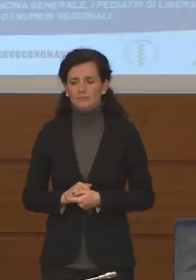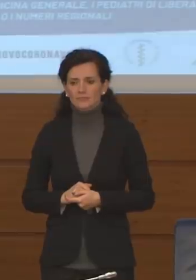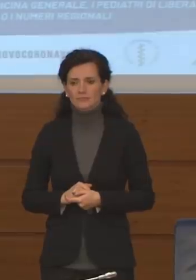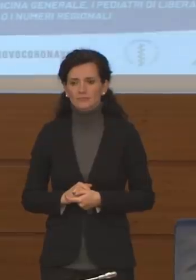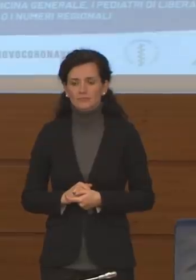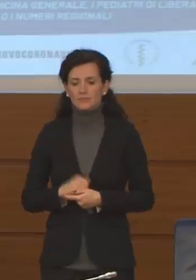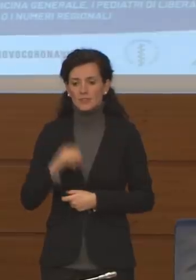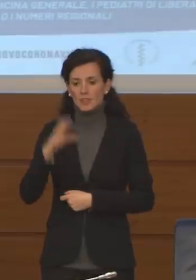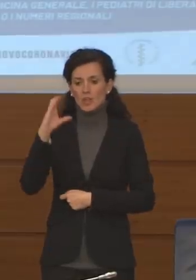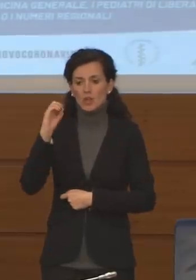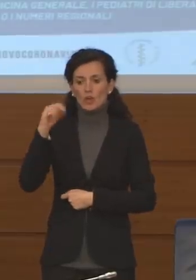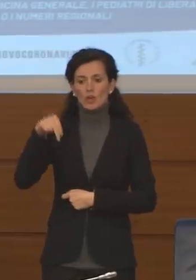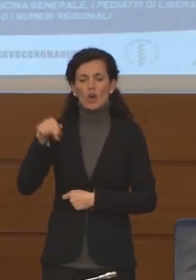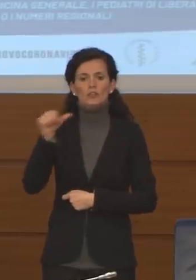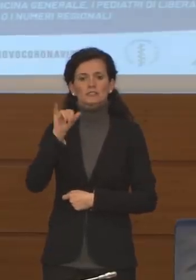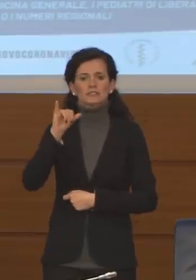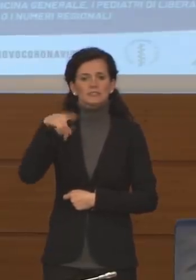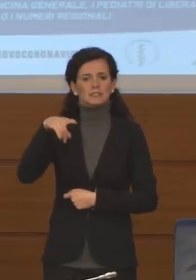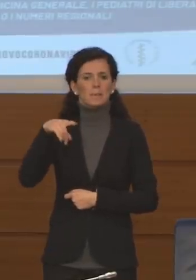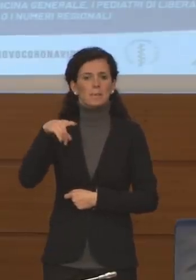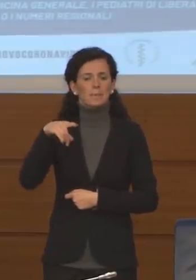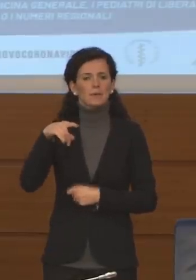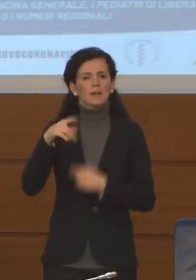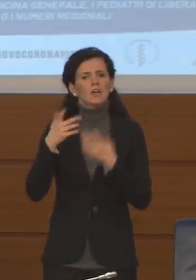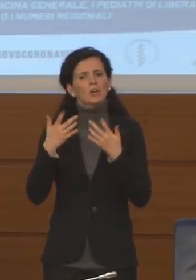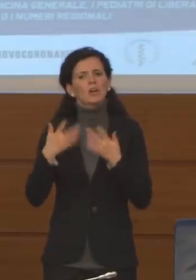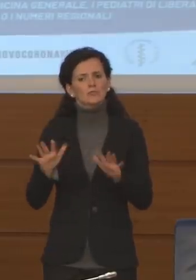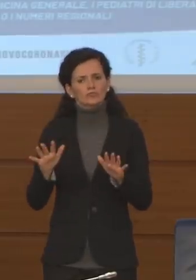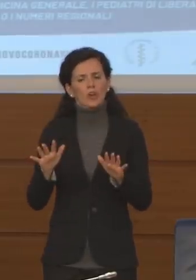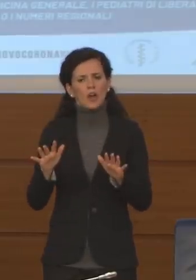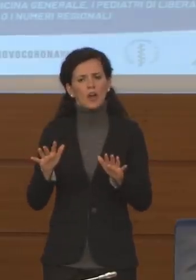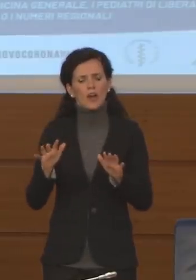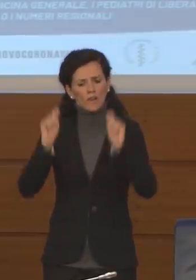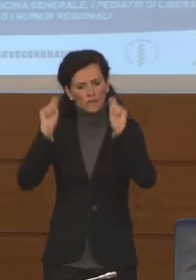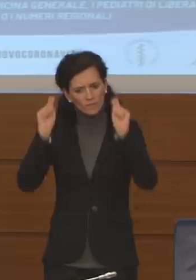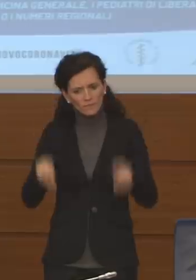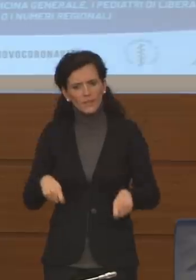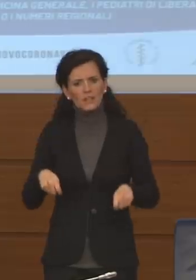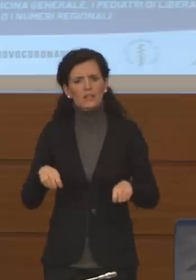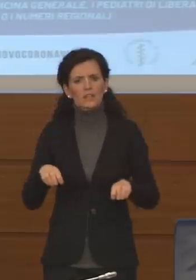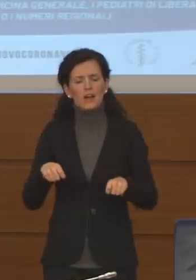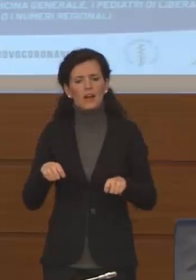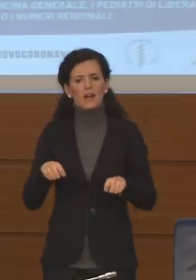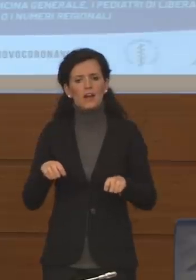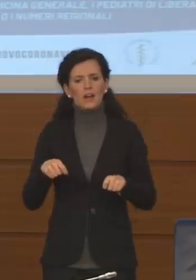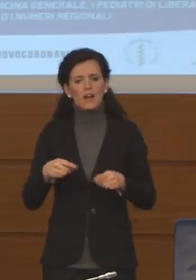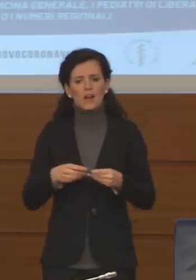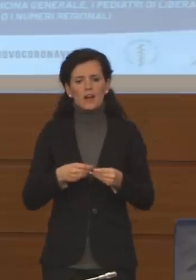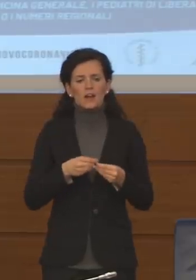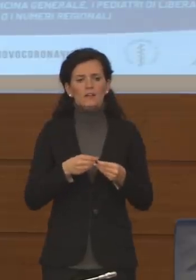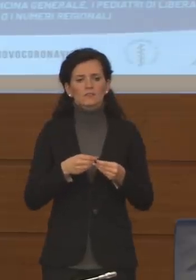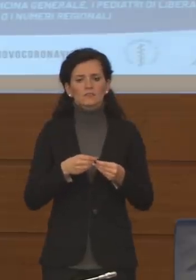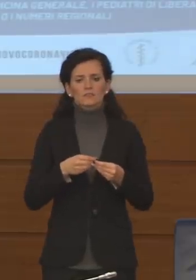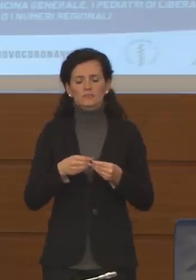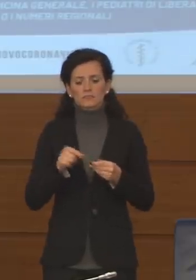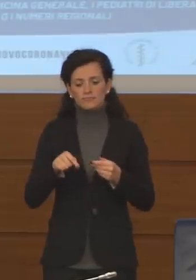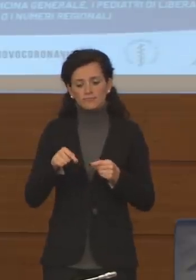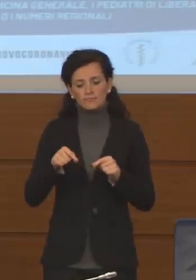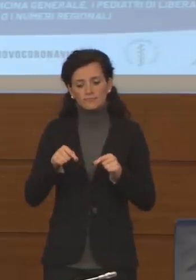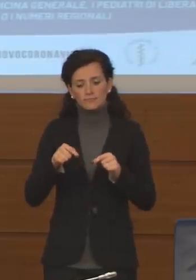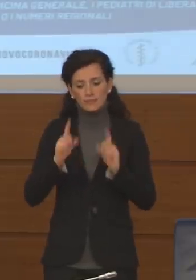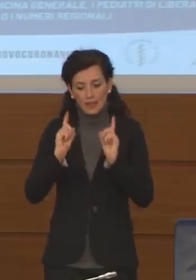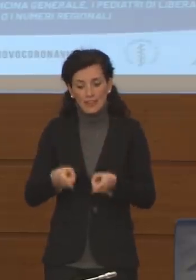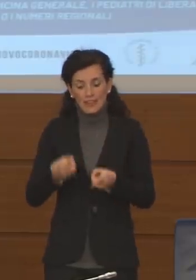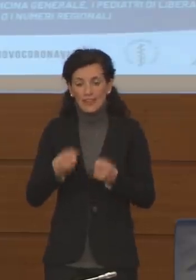consip ha già fatto partire la richiesta di offerta che scadrà